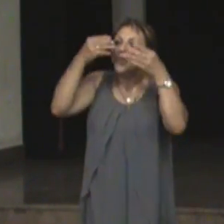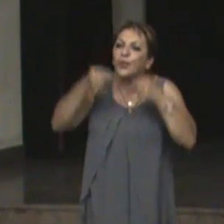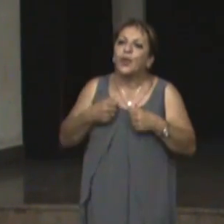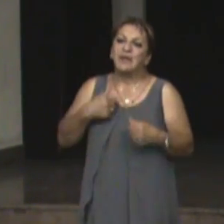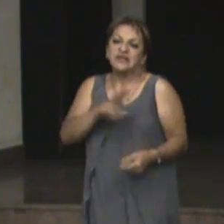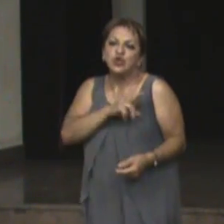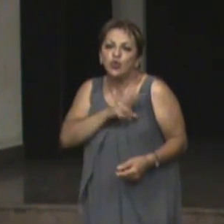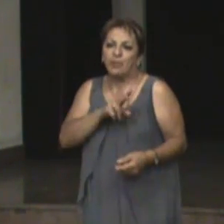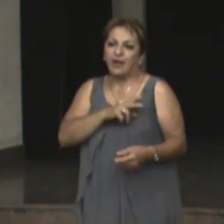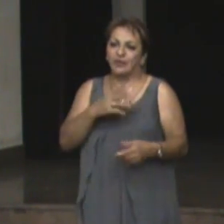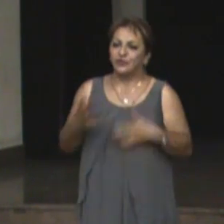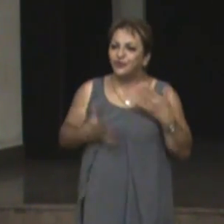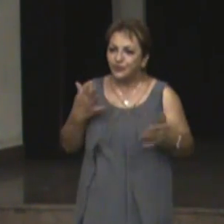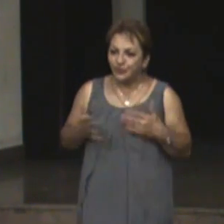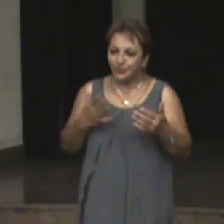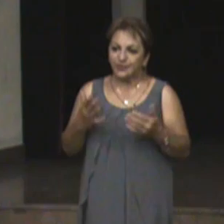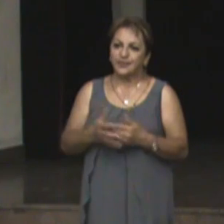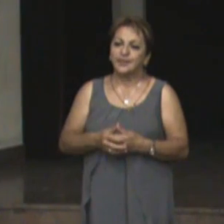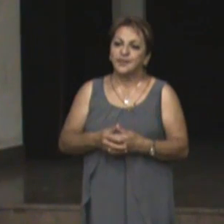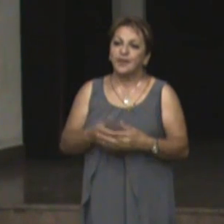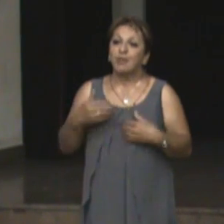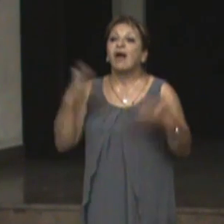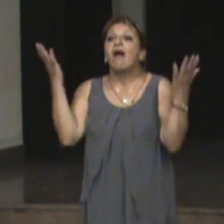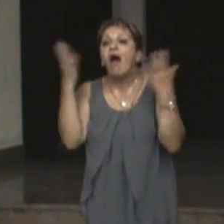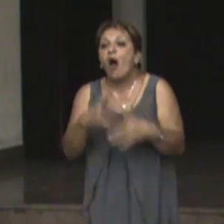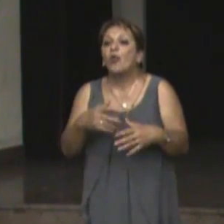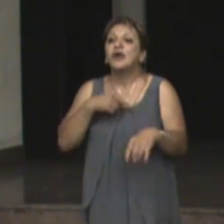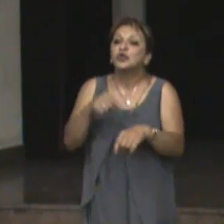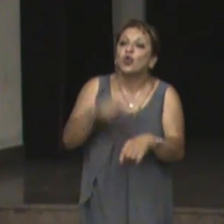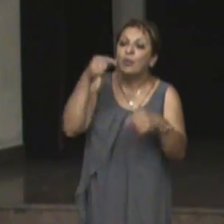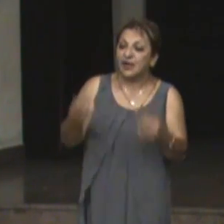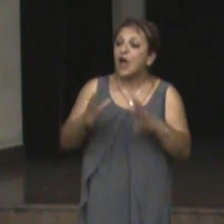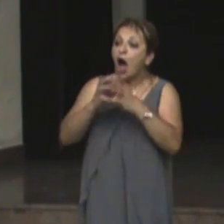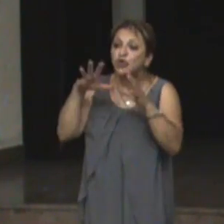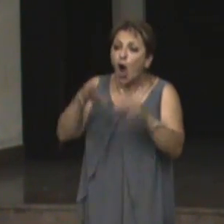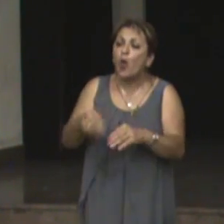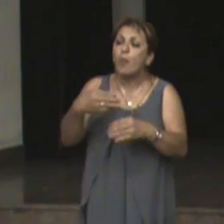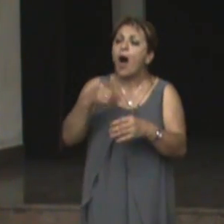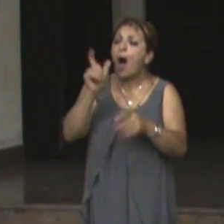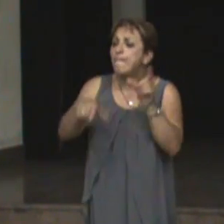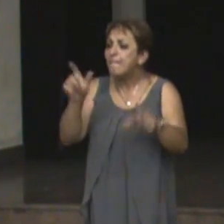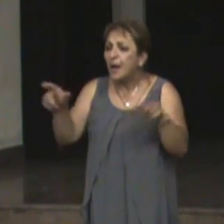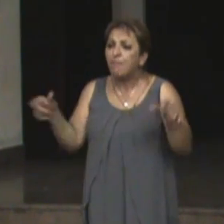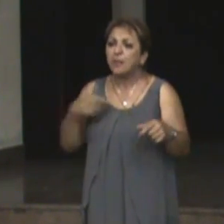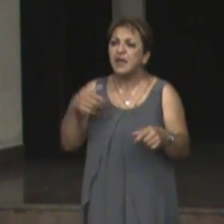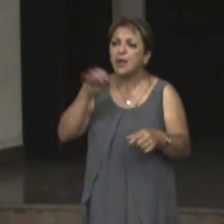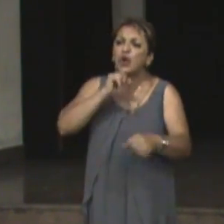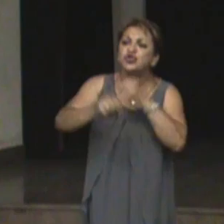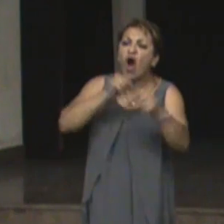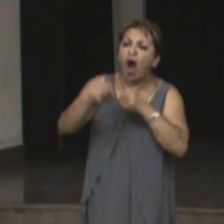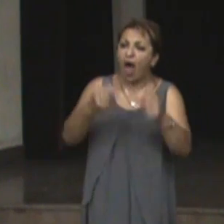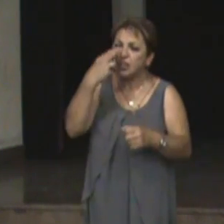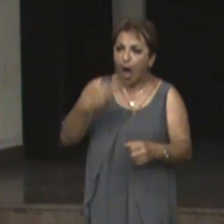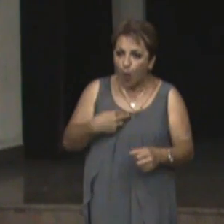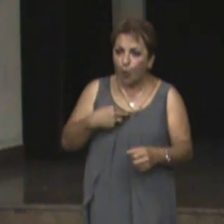կերպով սիրում ենք, ինչ լավ է, որ հիանում ենք, երբ որ այս աշխարհում, որ ամեն մարդ կարծես թե մեզ չարությամբ է նայում